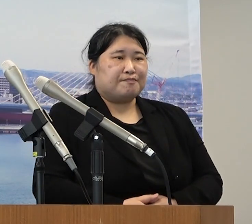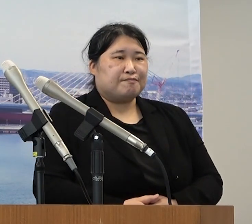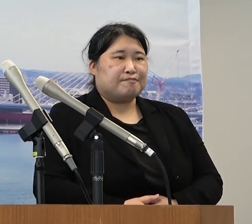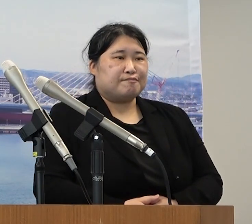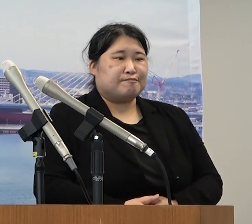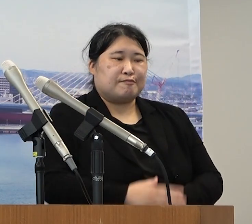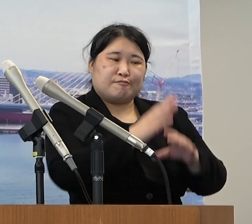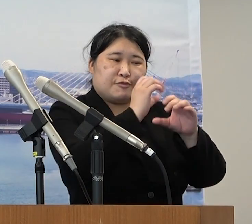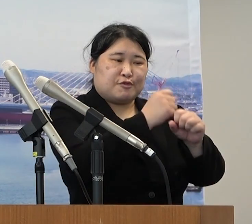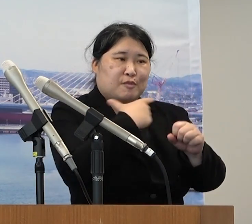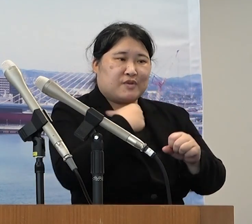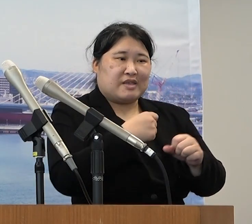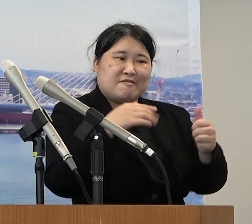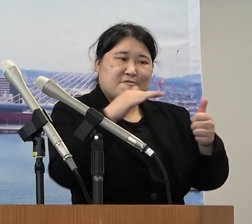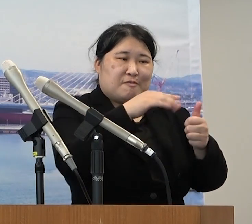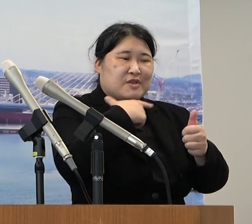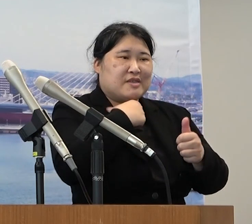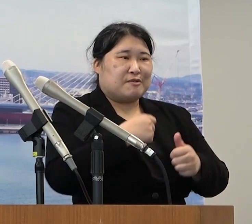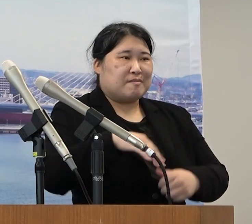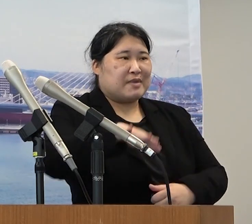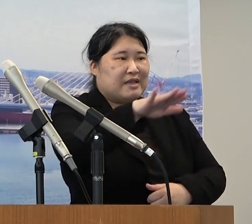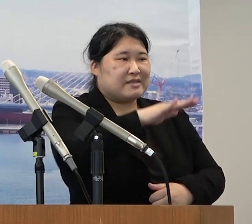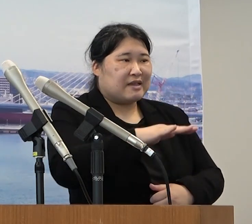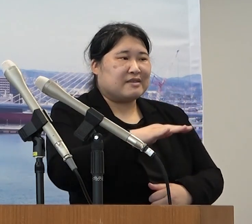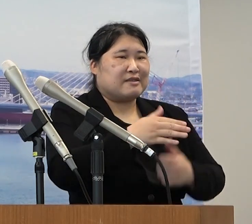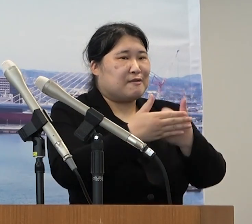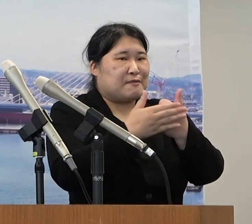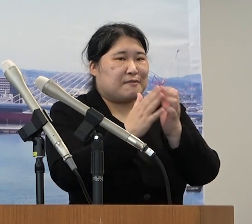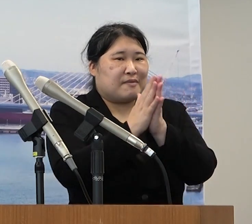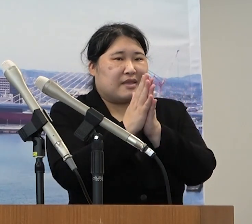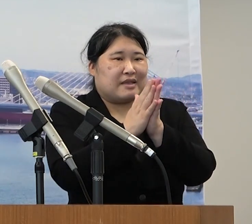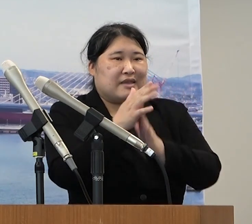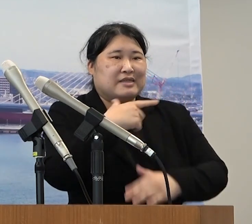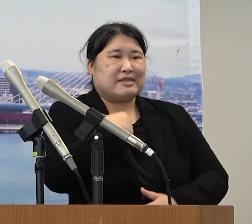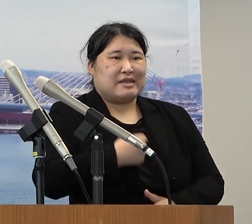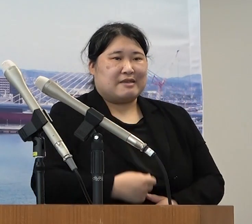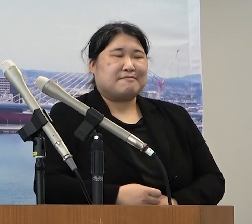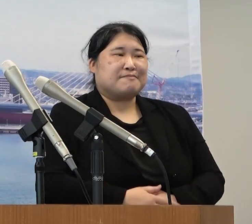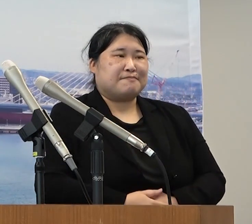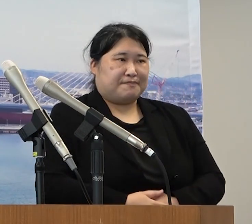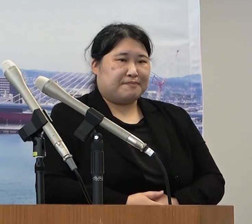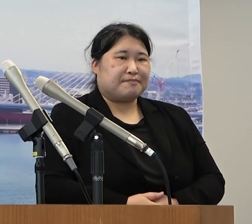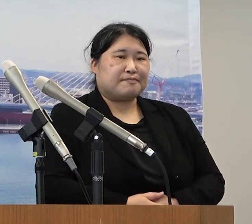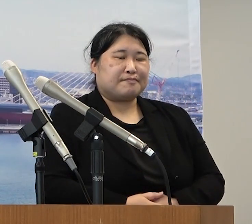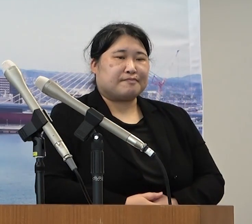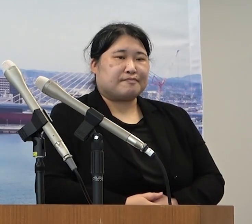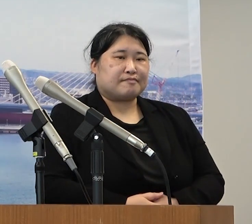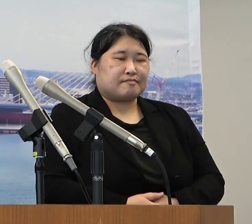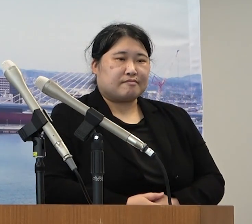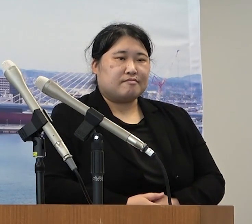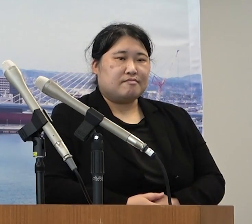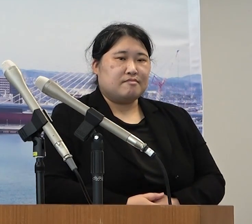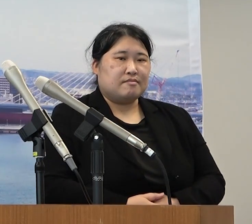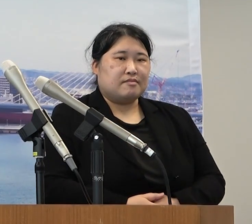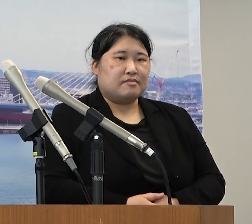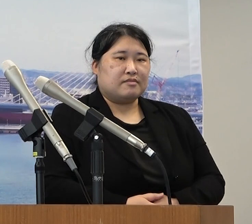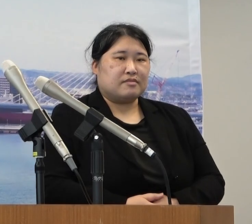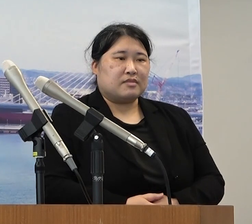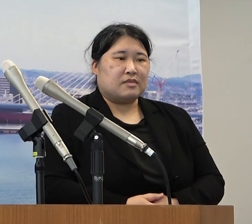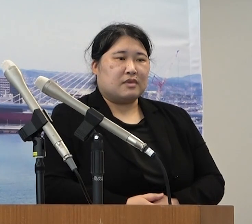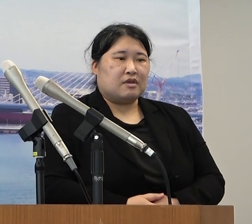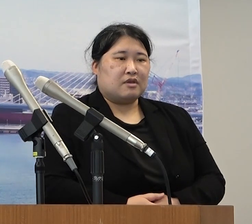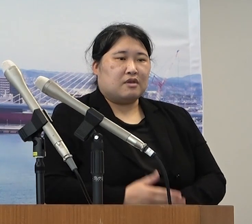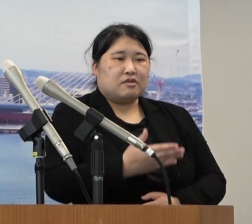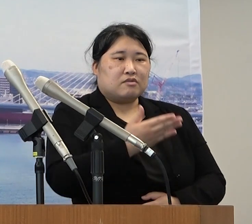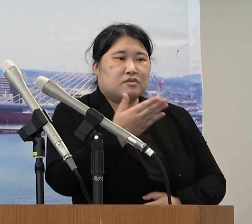目いただいて、ぜひ取材報道いただきますようお願い申し上げます。次